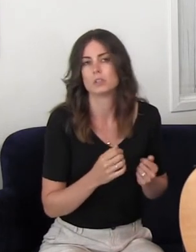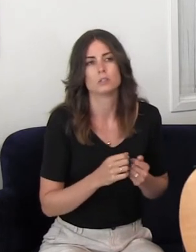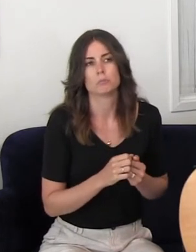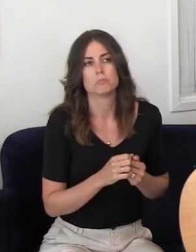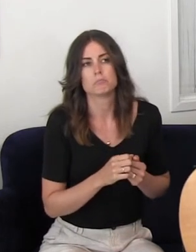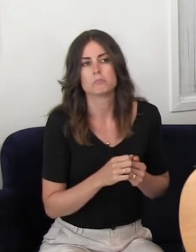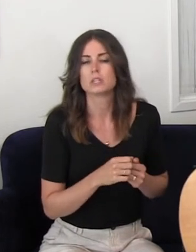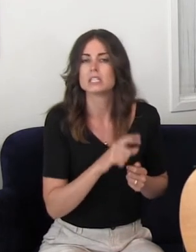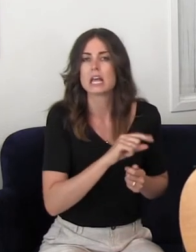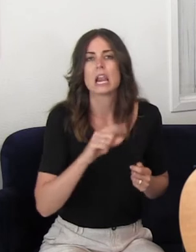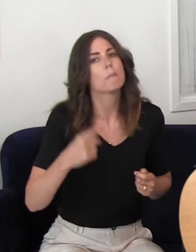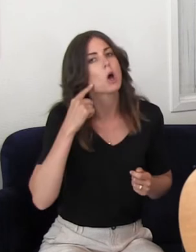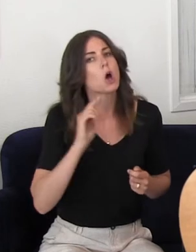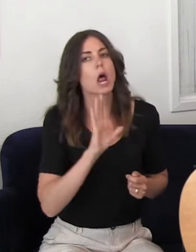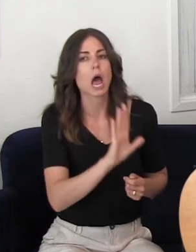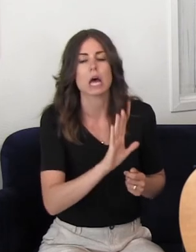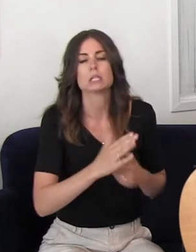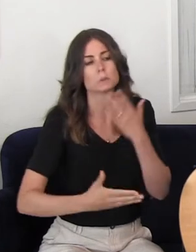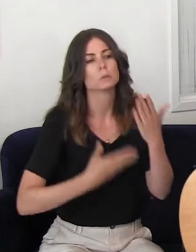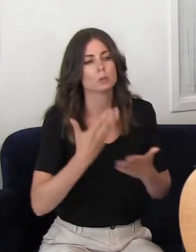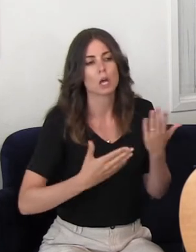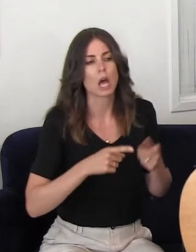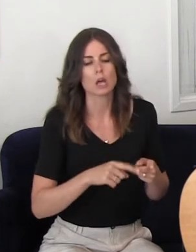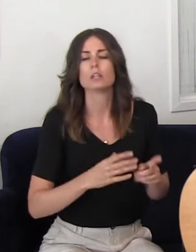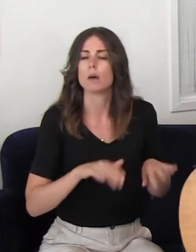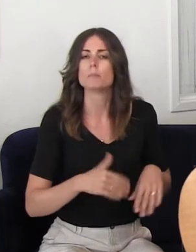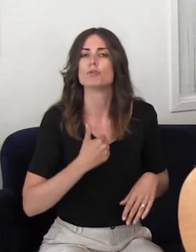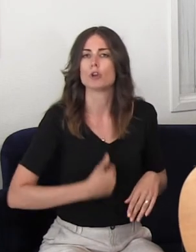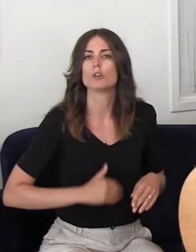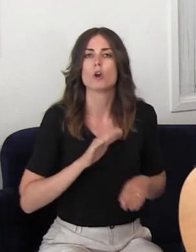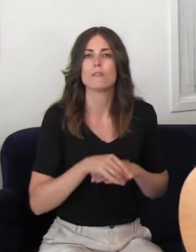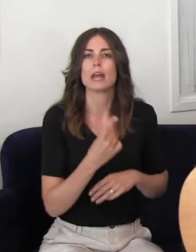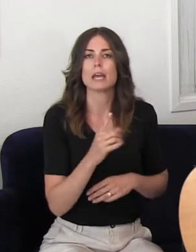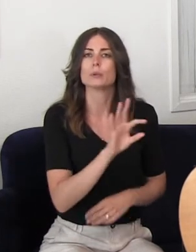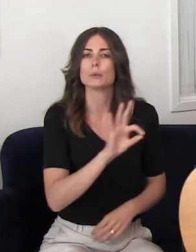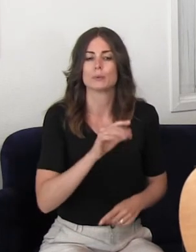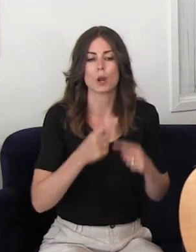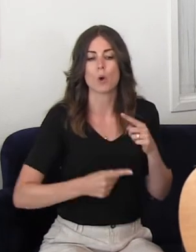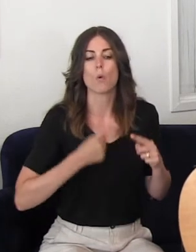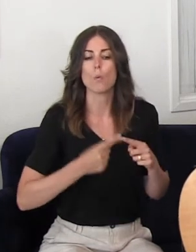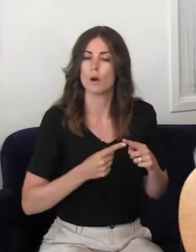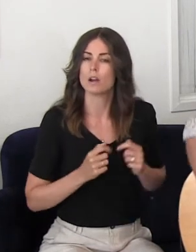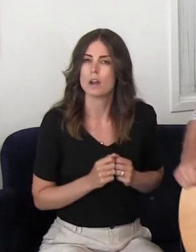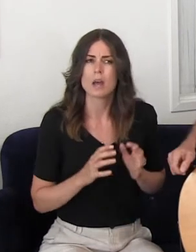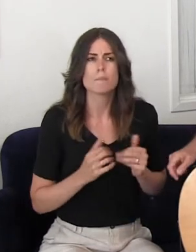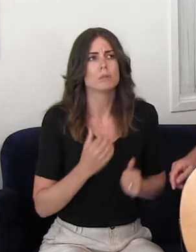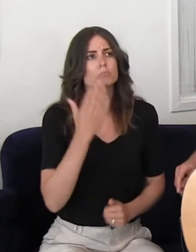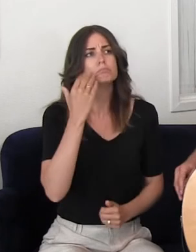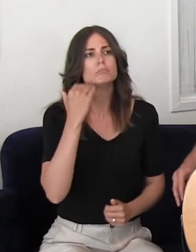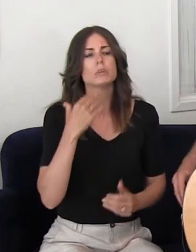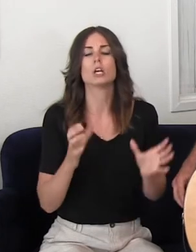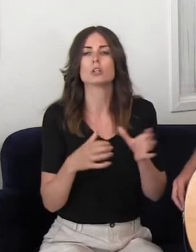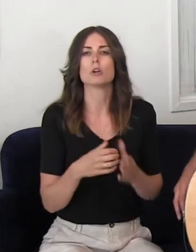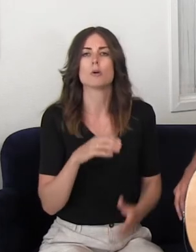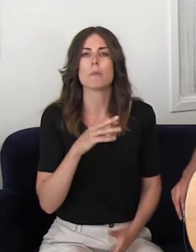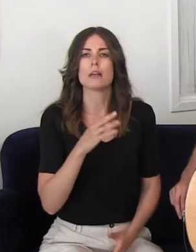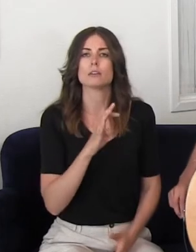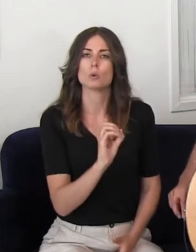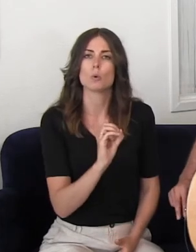men kanske inte så konstigt. Han har ju varit död över 100 år så. Men för ett antal år sedan så gjorde gruppen Mando